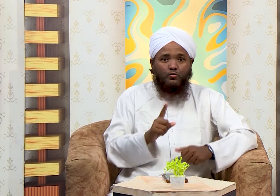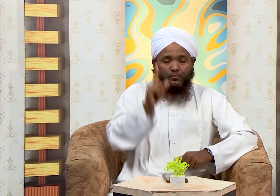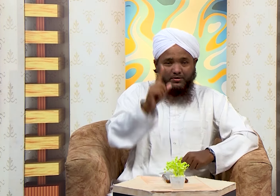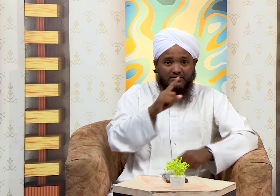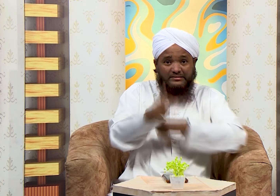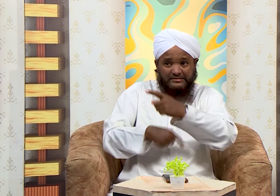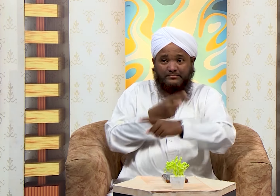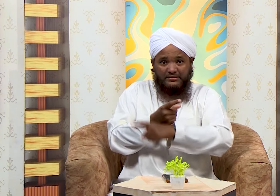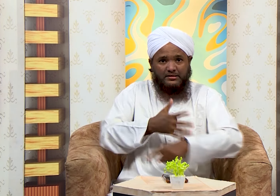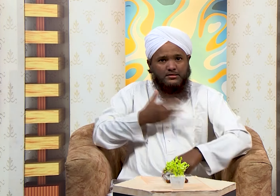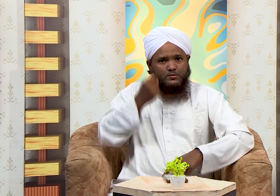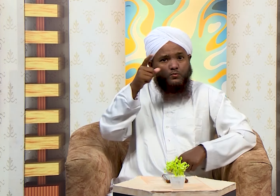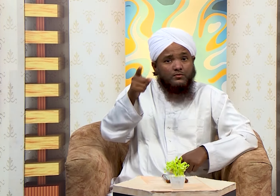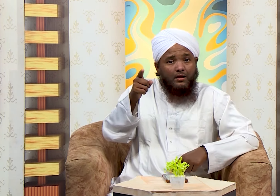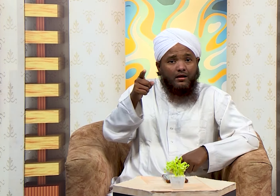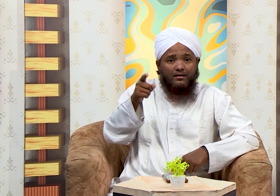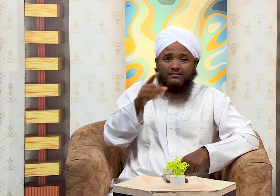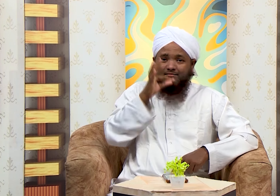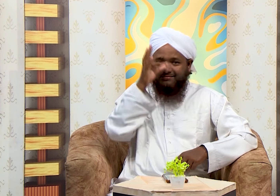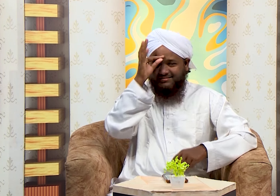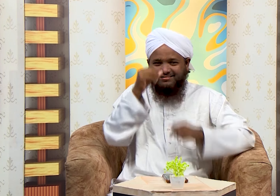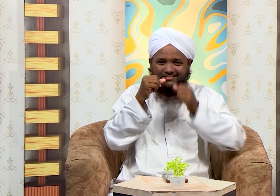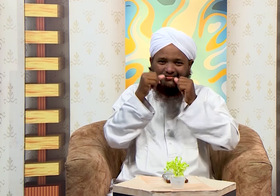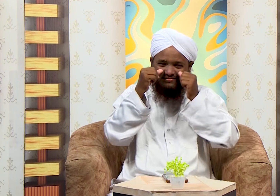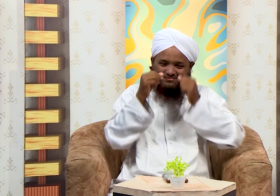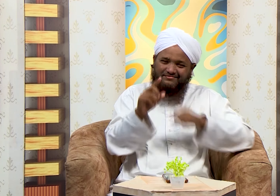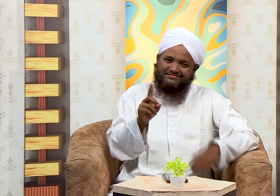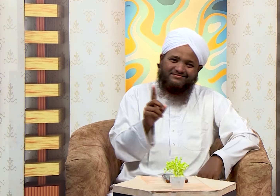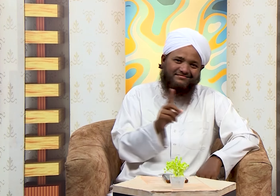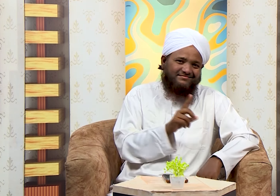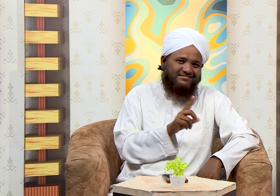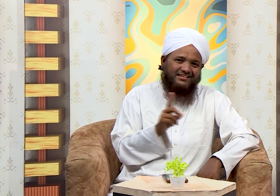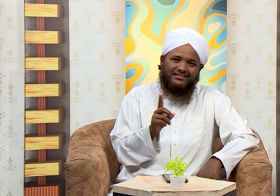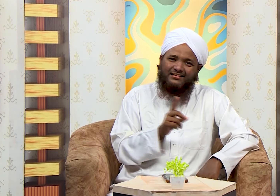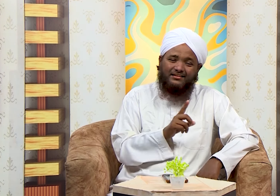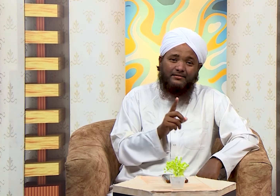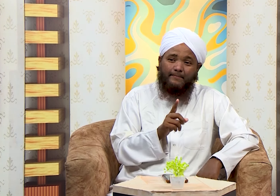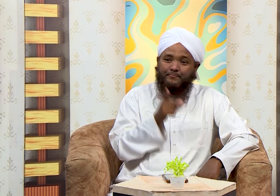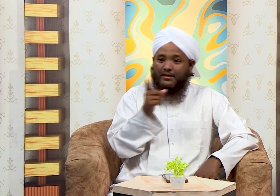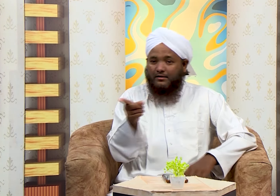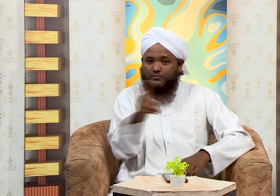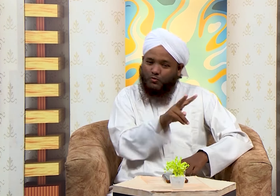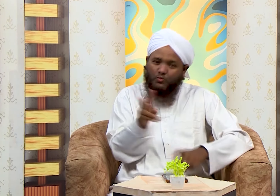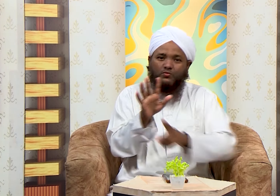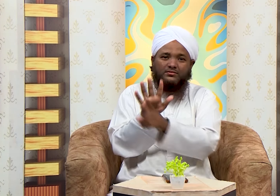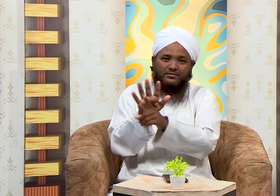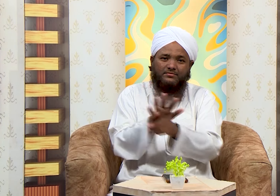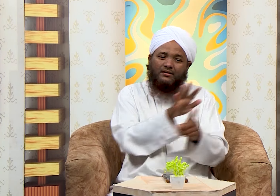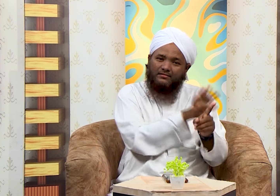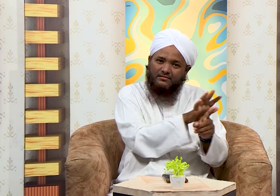ذات لیکن حضور انہیں بھی روک دیتے ہیں انہوں فنماتے ہیں کہ تمہیں چاہیے تھا کہ مجھے ادائے حق کی ترغید دیتے کہ اس کی خجورے سے دے دی جائیں اور اس کو یہ